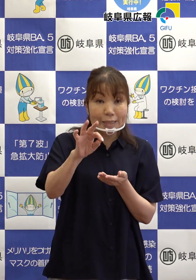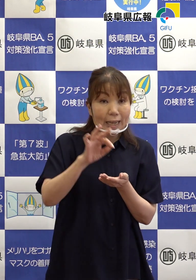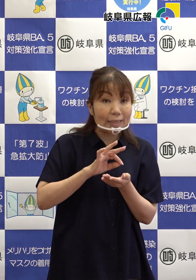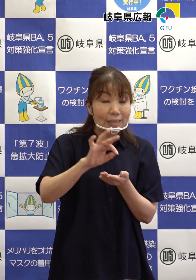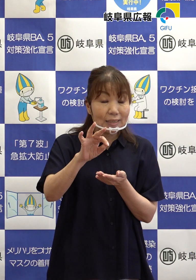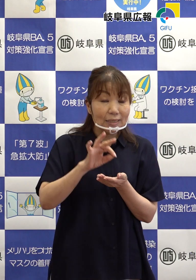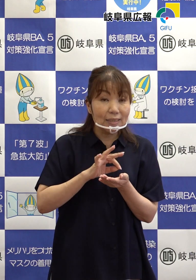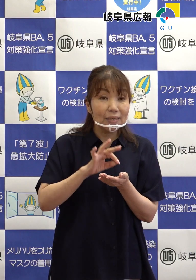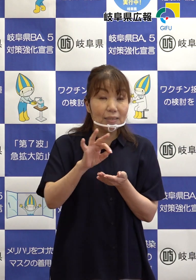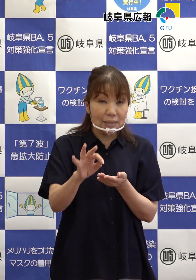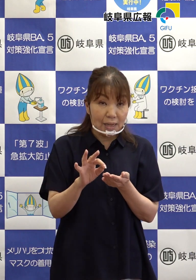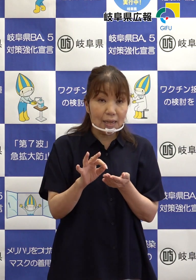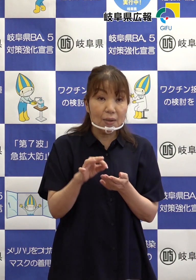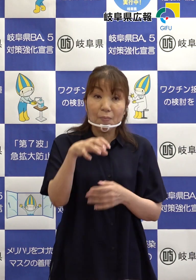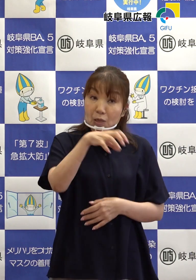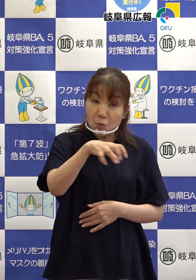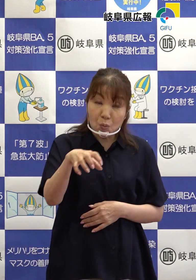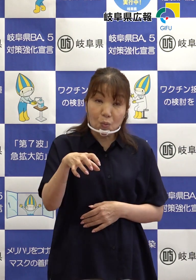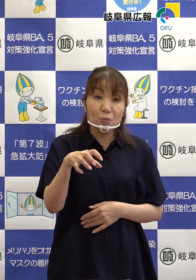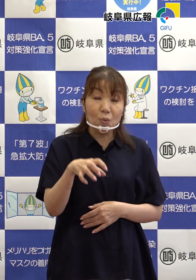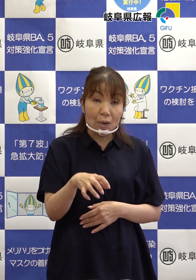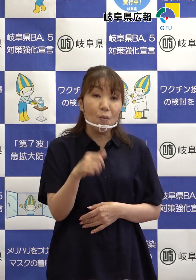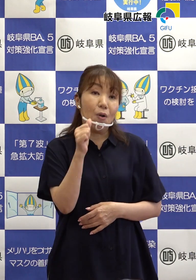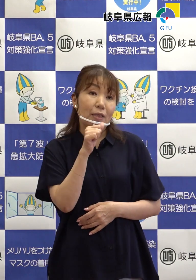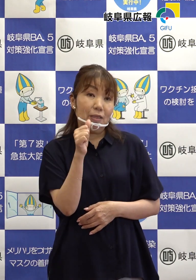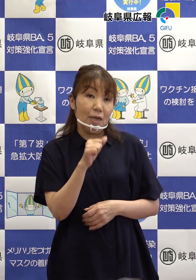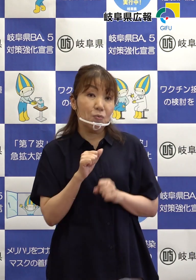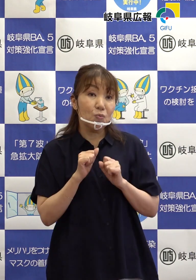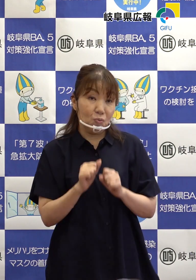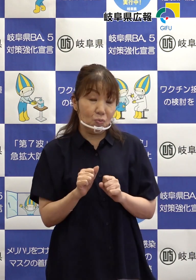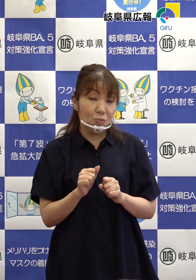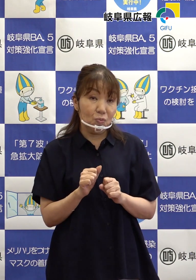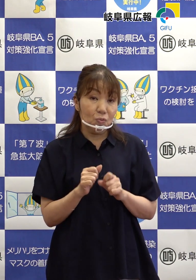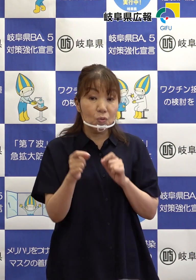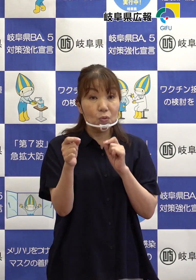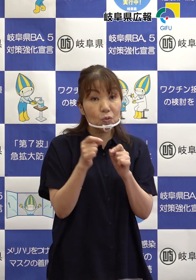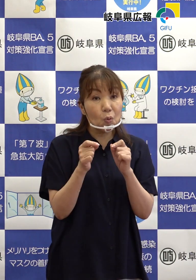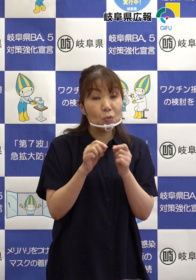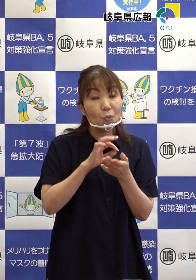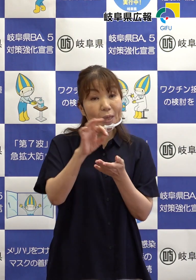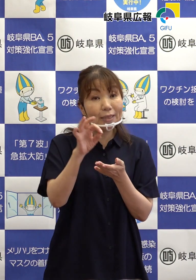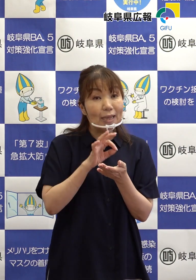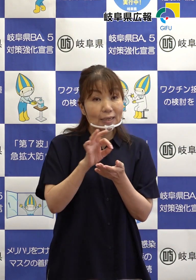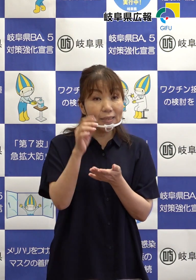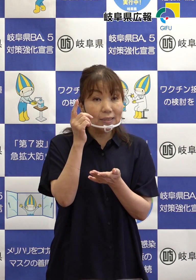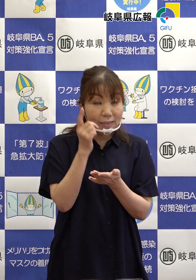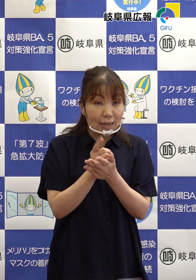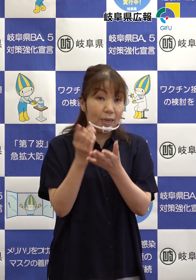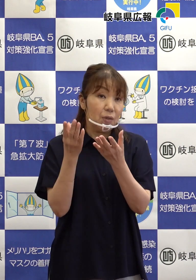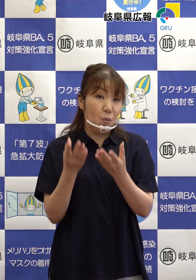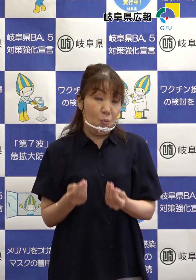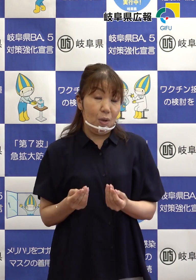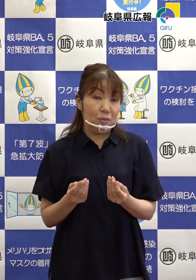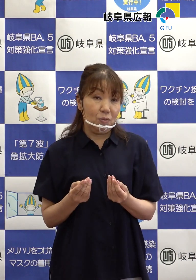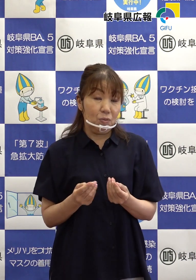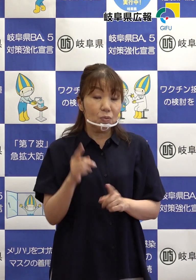ね療養場所とかですねご案内をするということでショートメッセージ済ますということであります